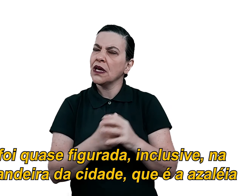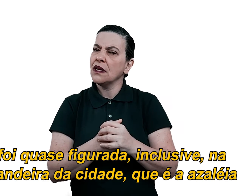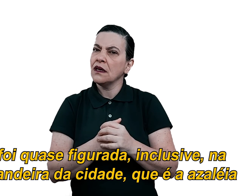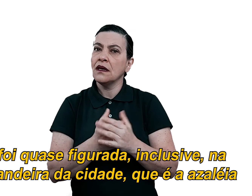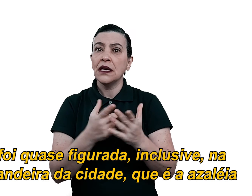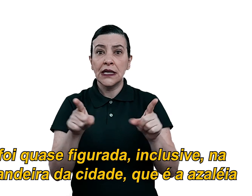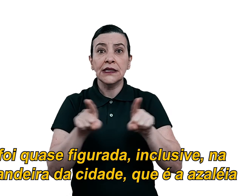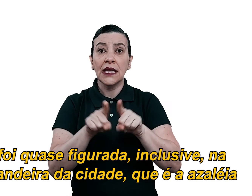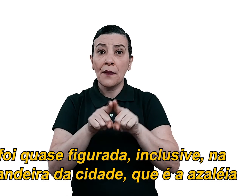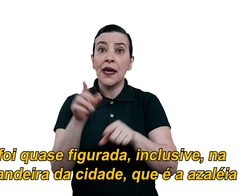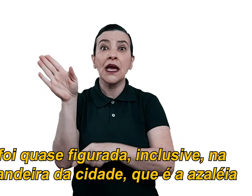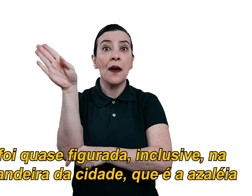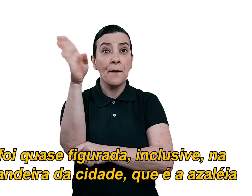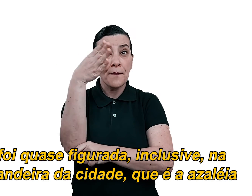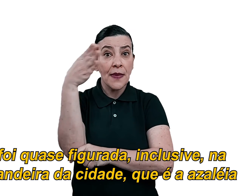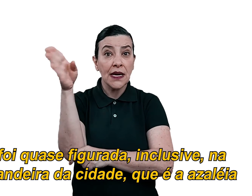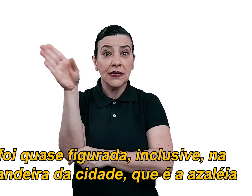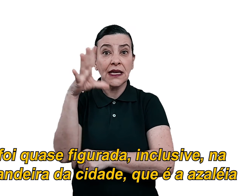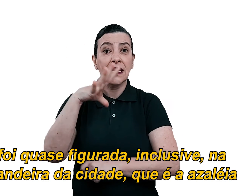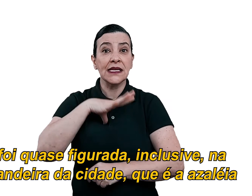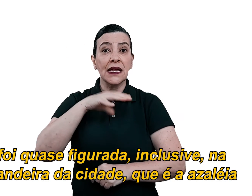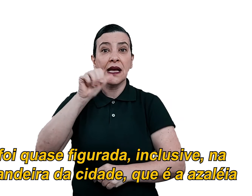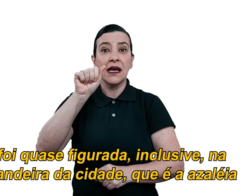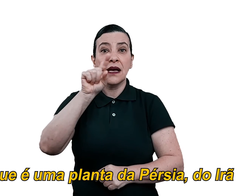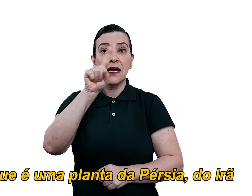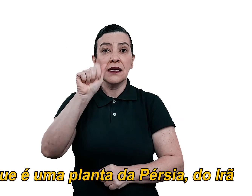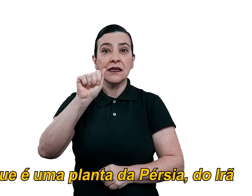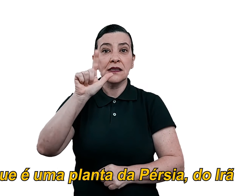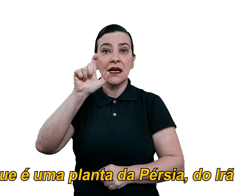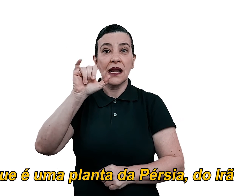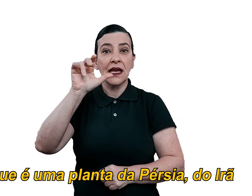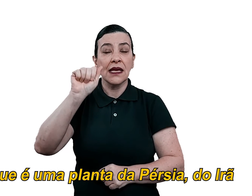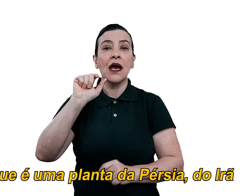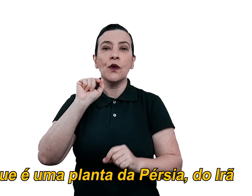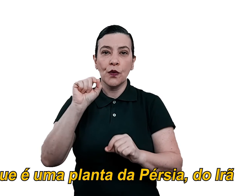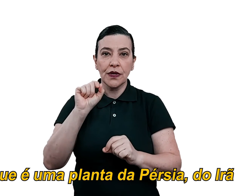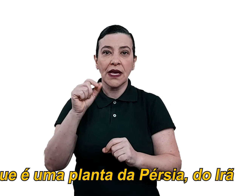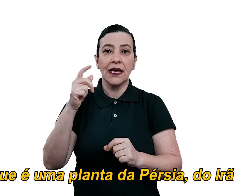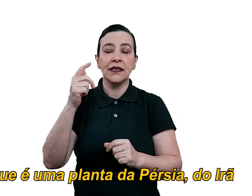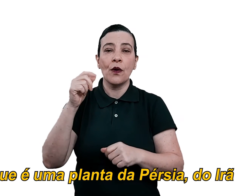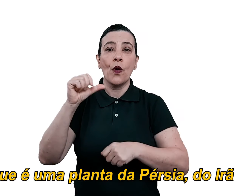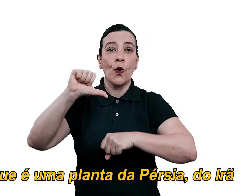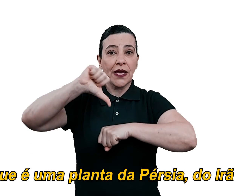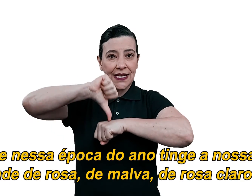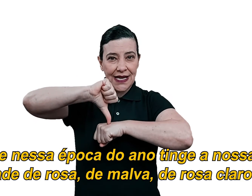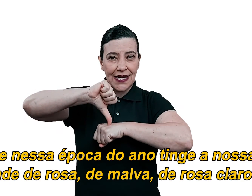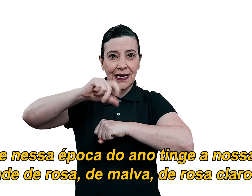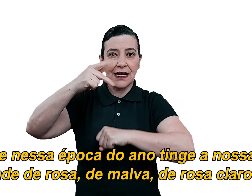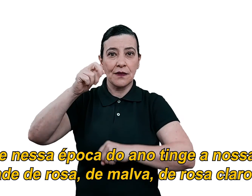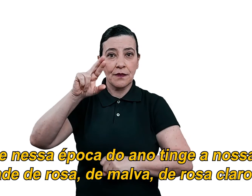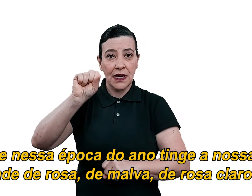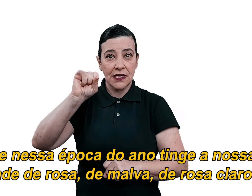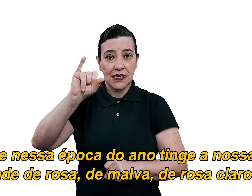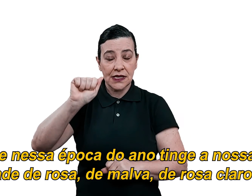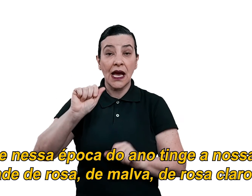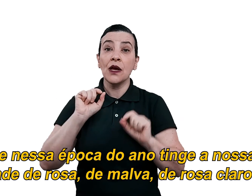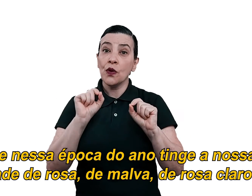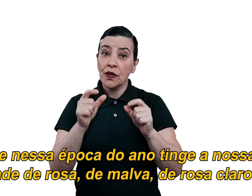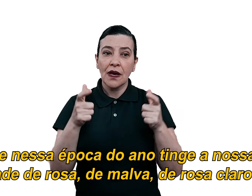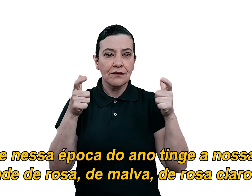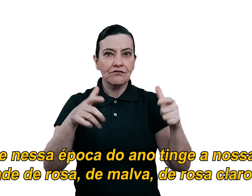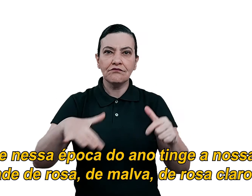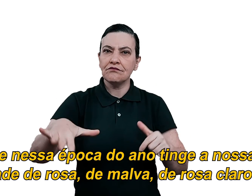foi quase figurada, inclusive, na bandeira da cidade, que é a azaleia, que é uma planta da Pérsia, do Irã, e que nessa época do ano tinge a